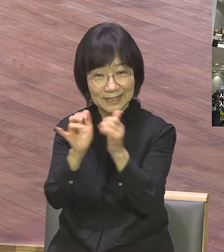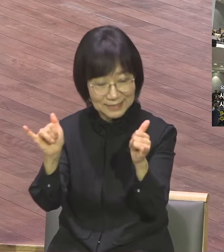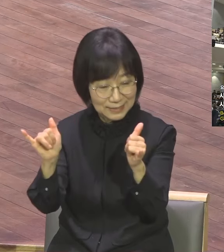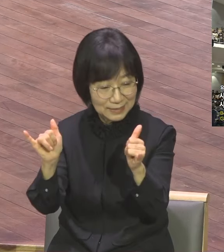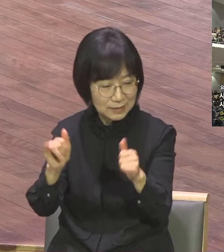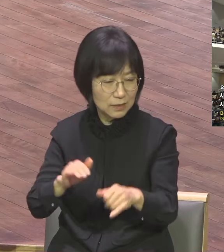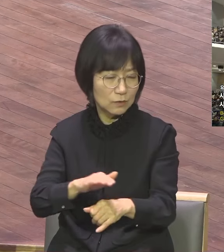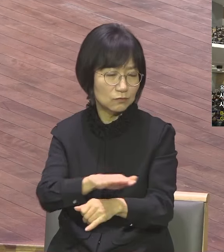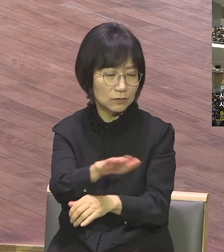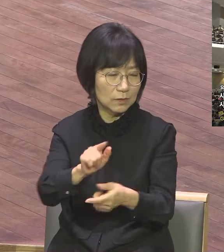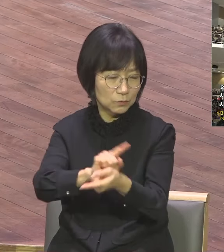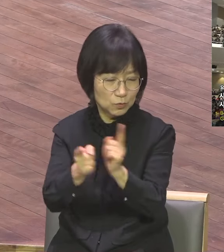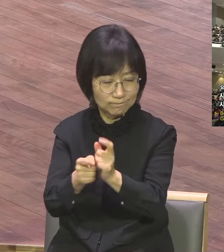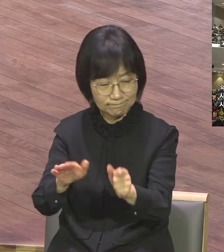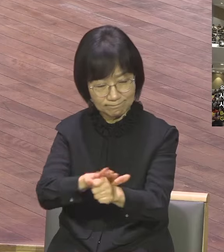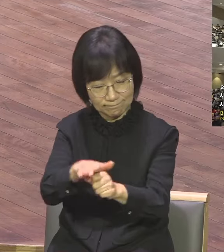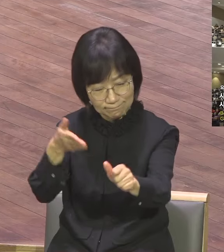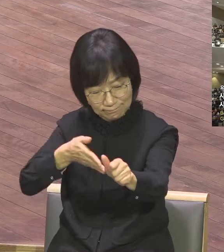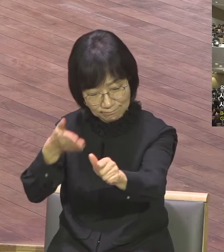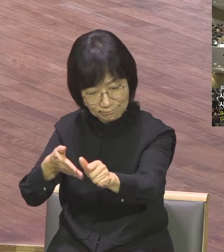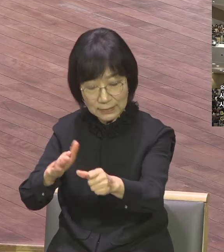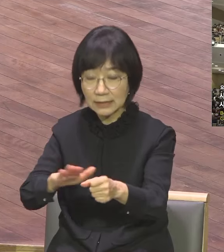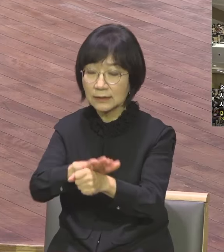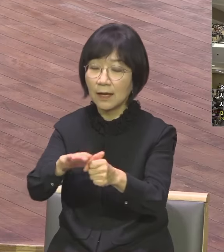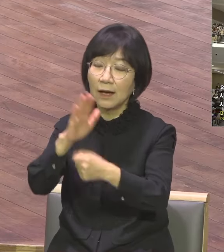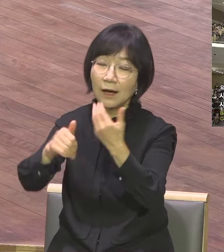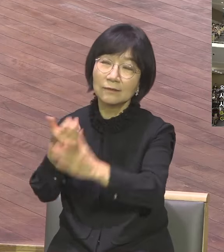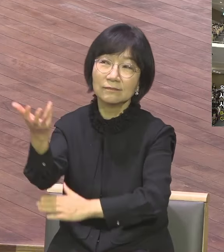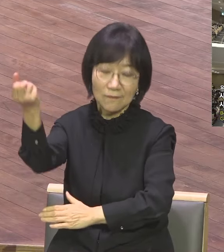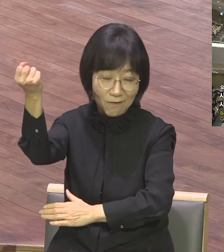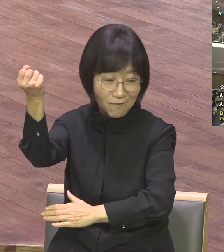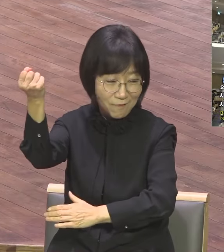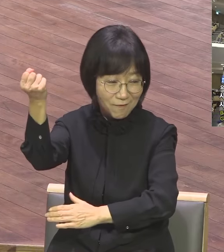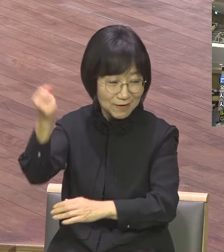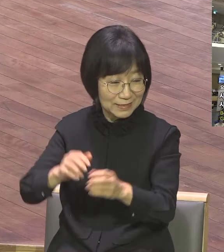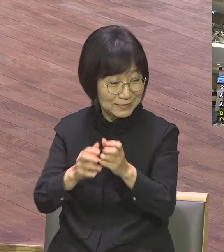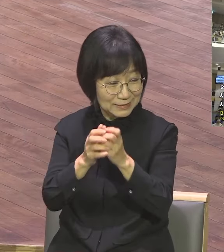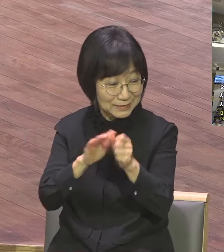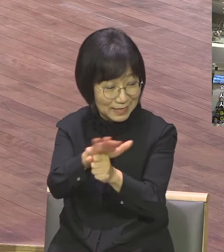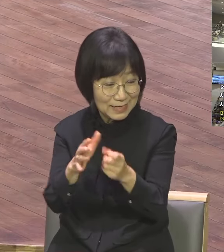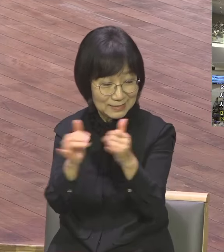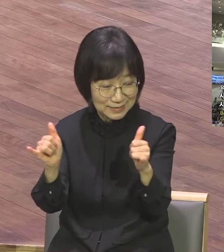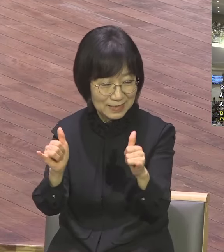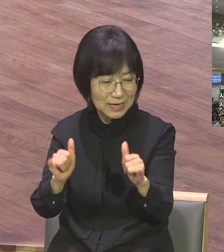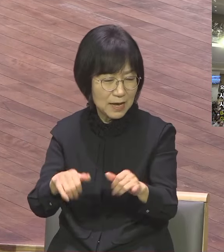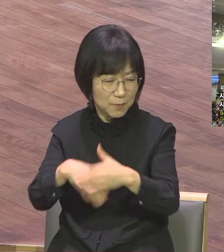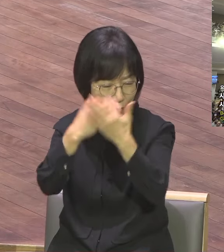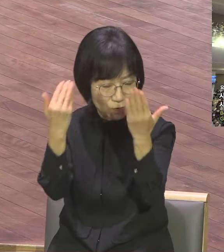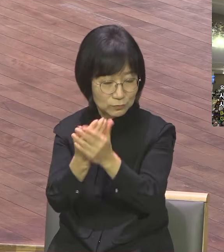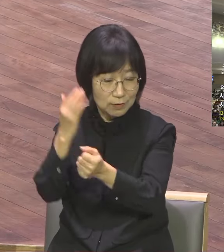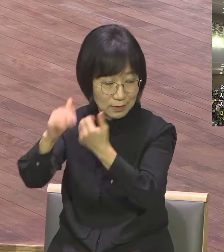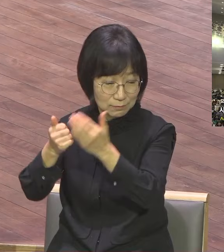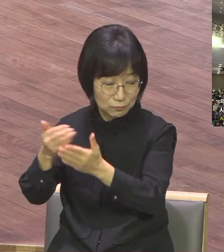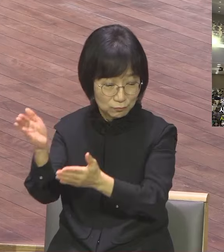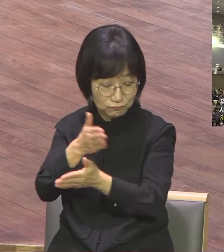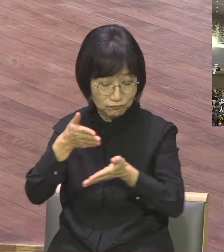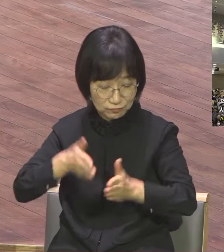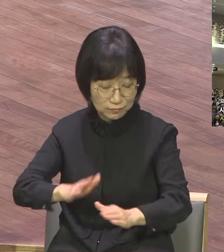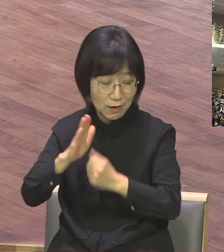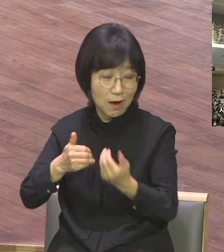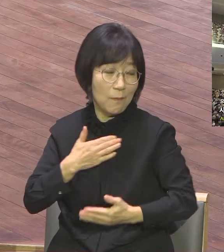자들아, 우리가 서로 사랑하자. 사랑은 하나님께 속한 것이니 사랑하는 자마다 하나님으로부터 나서 하나님을